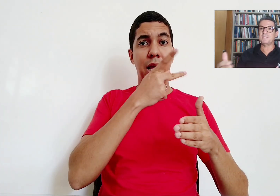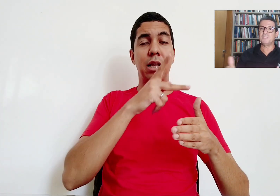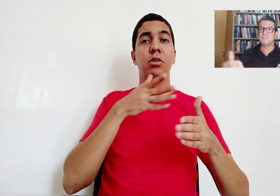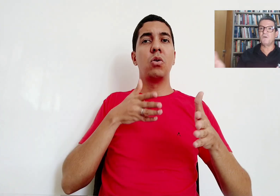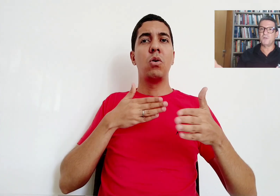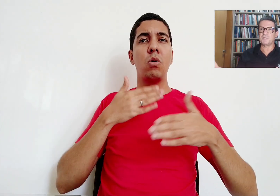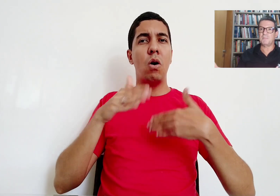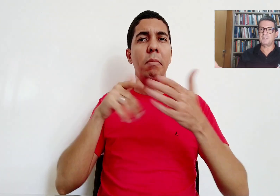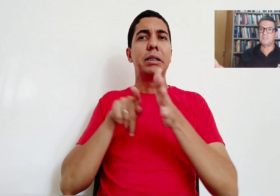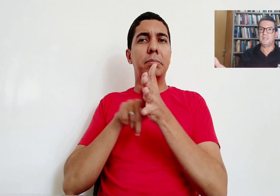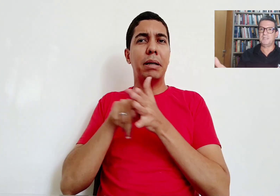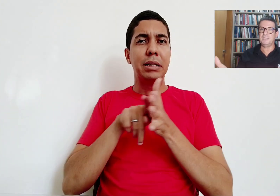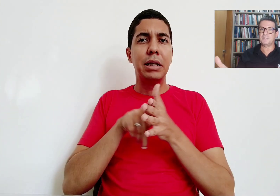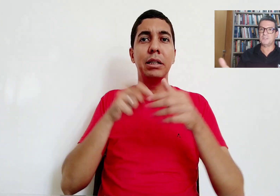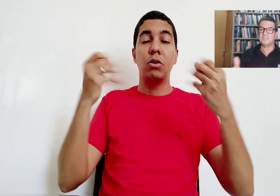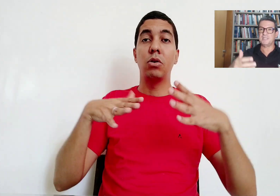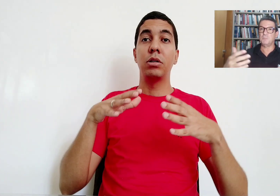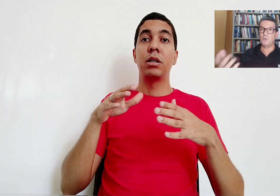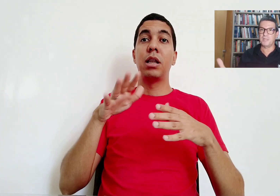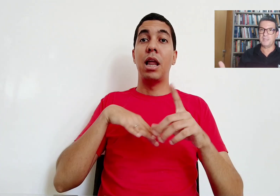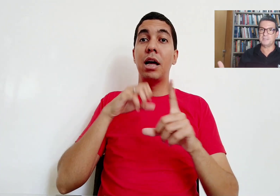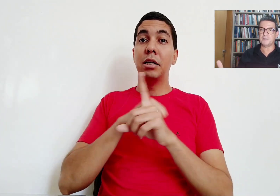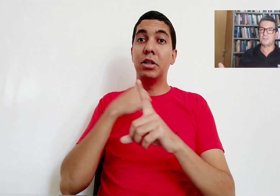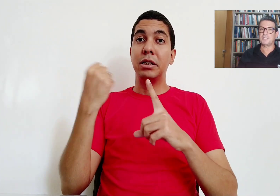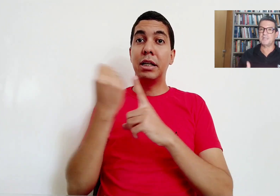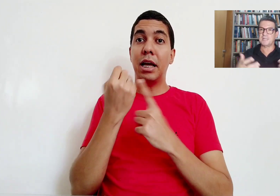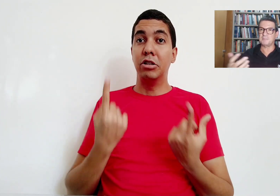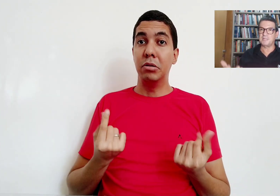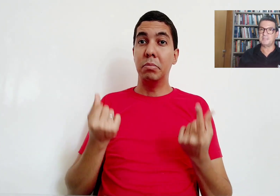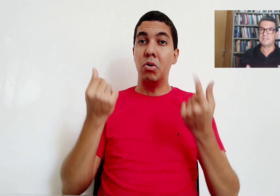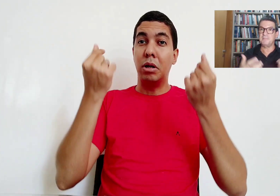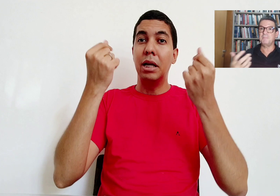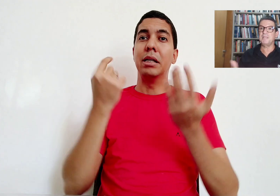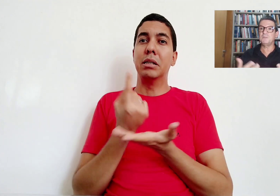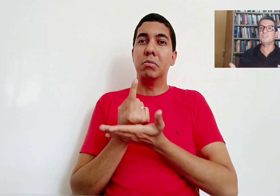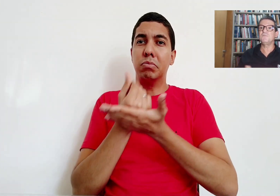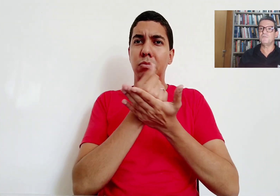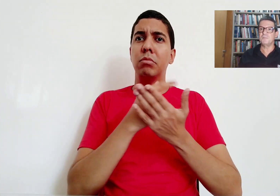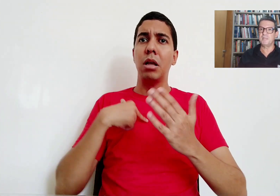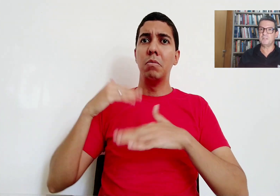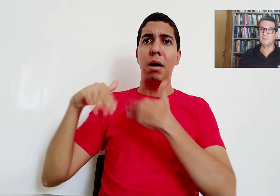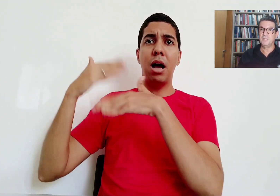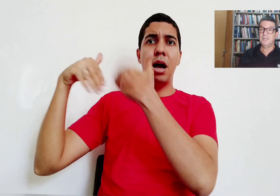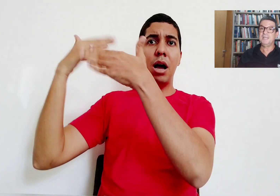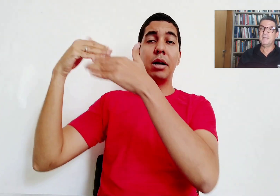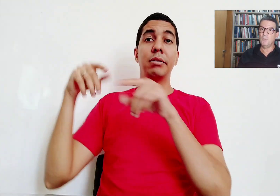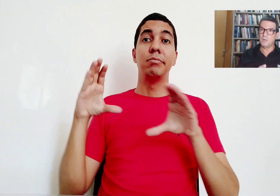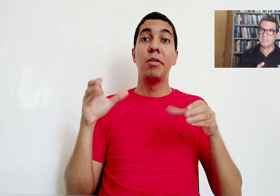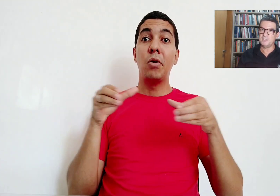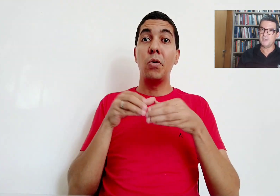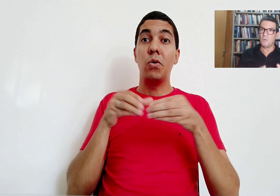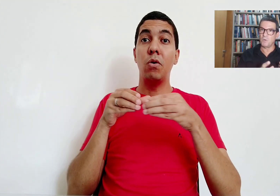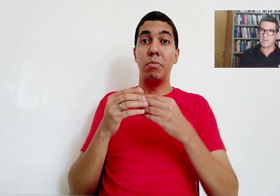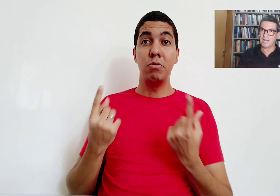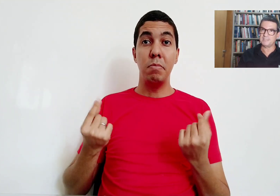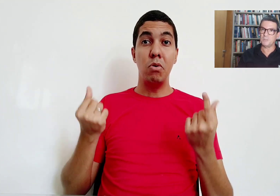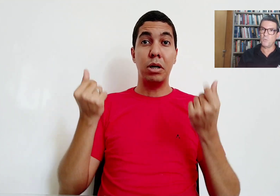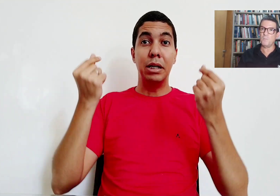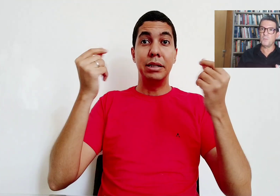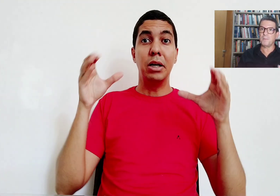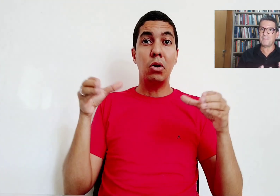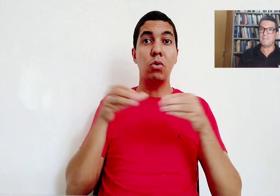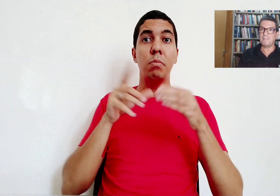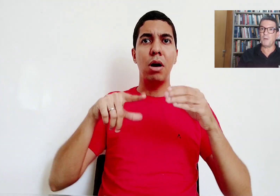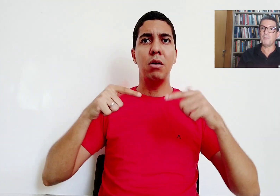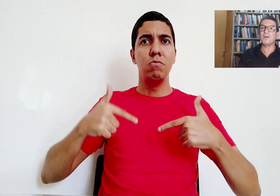eles começam a desenvolver os trabalhos dele, a sociedade burguesa, a sociedade capitalista está em pleno desenvolvimento, e a burguesia como classe